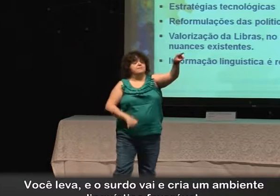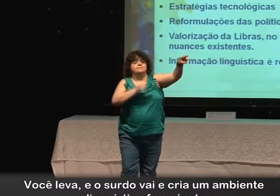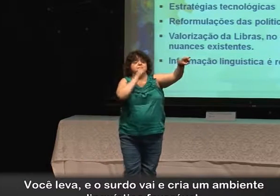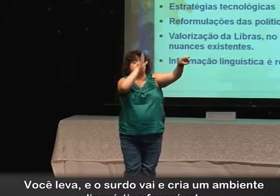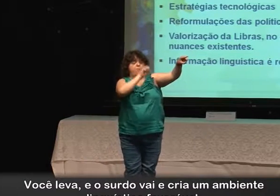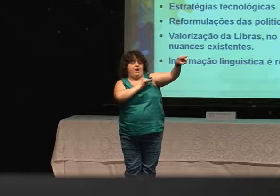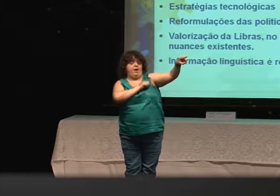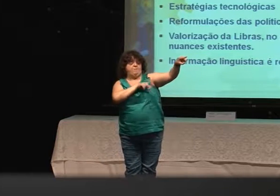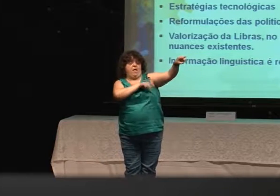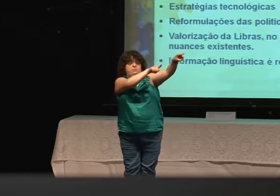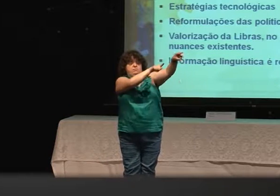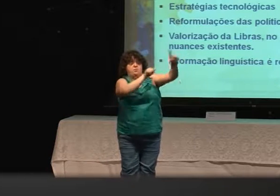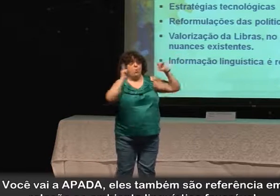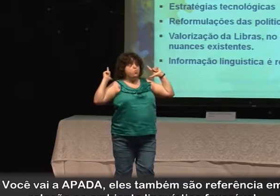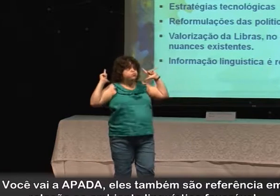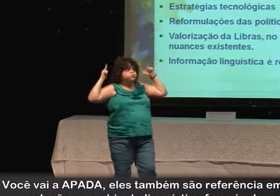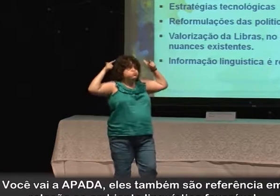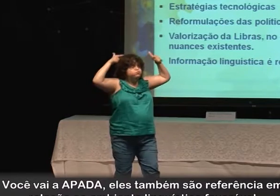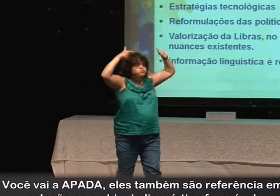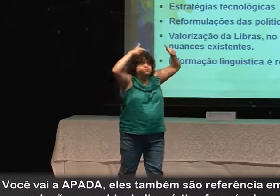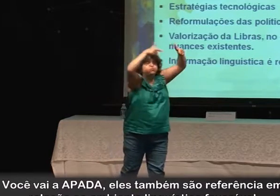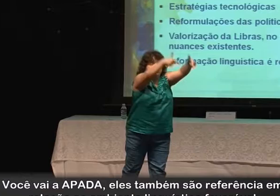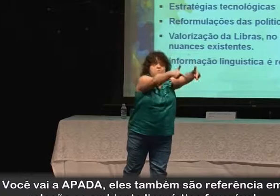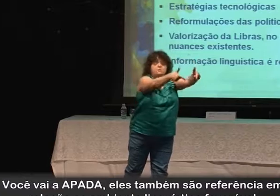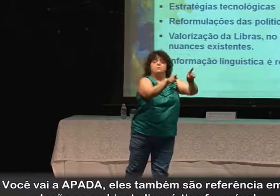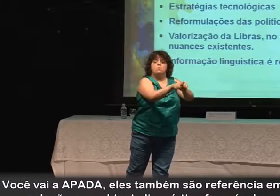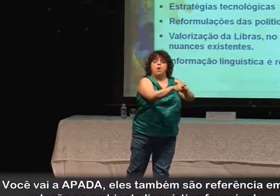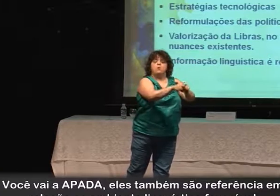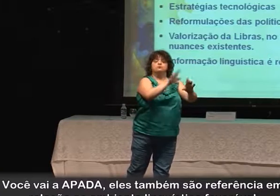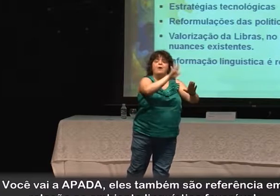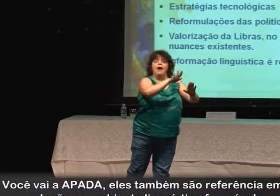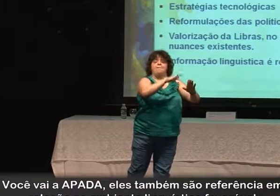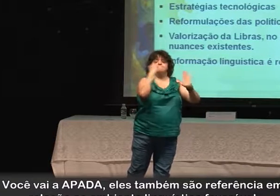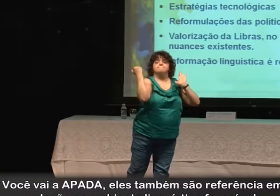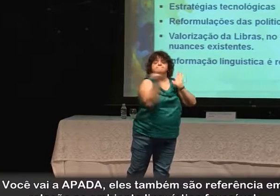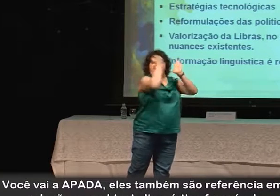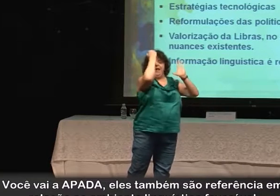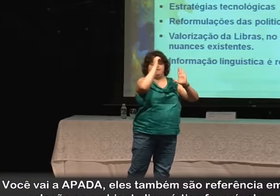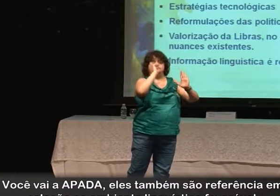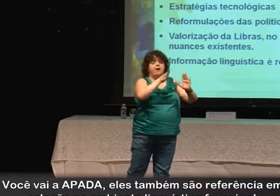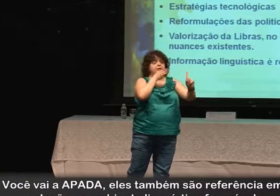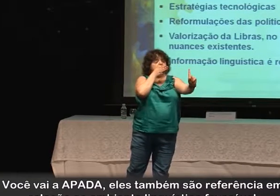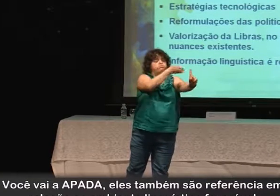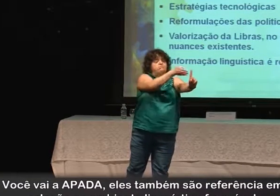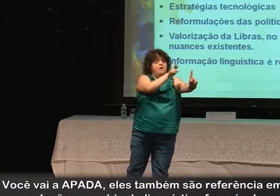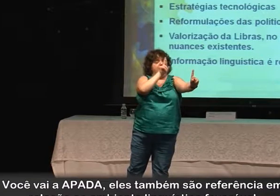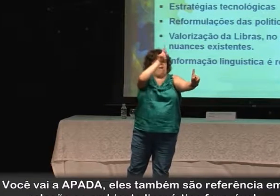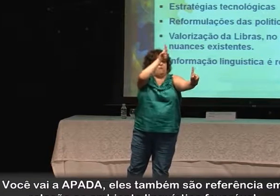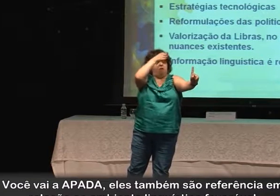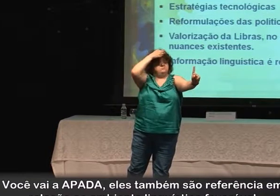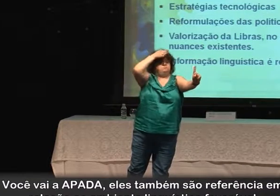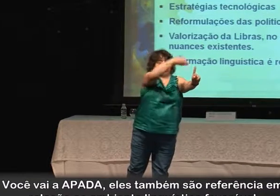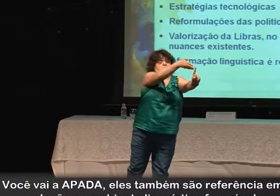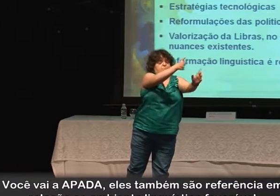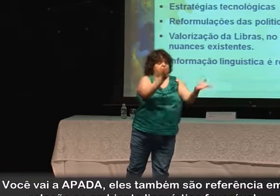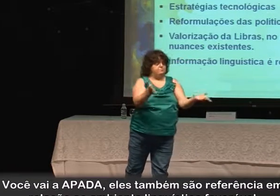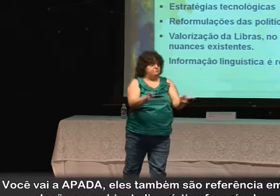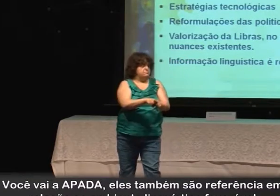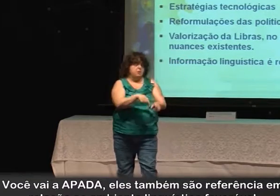favorável. Você vai à APADA, A APADA também tem uma marca, uma